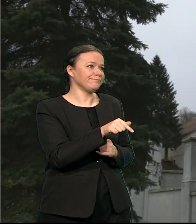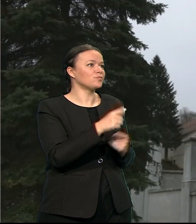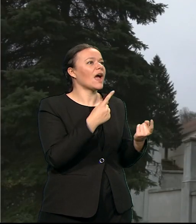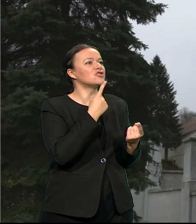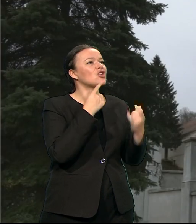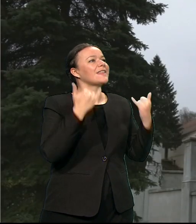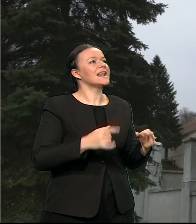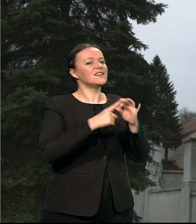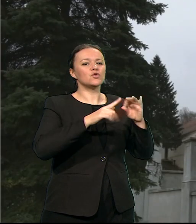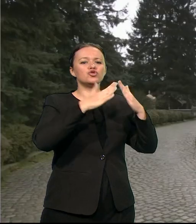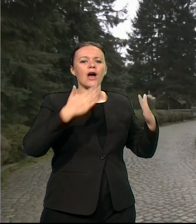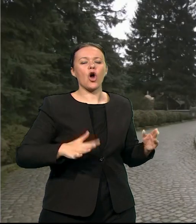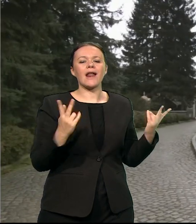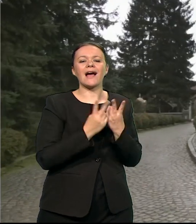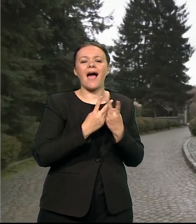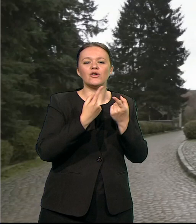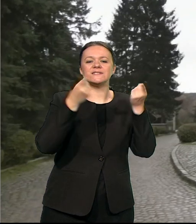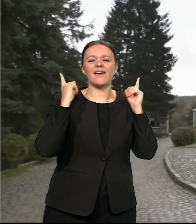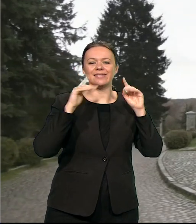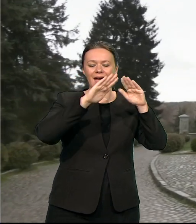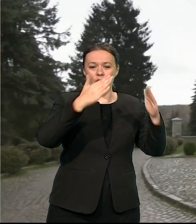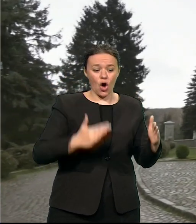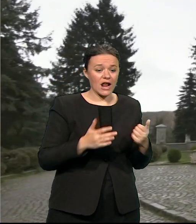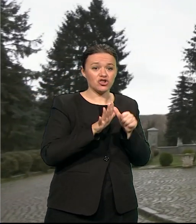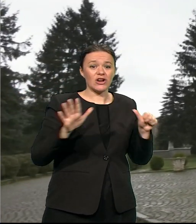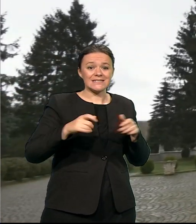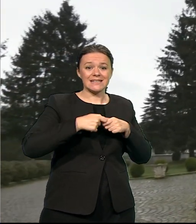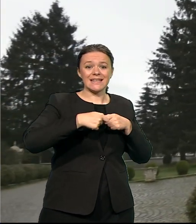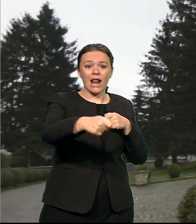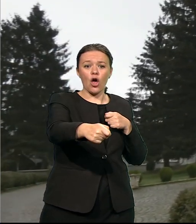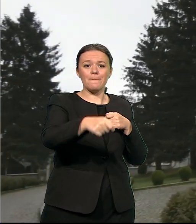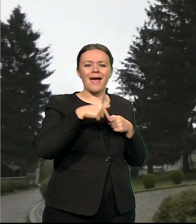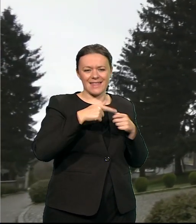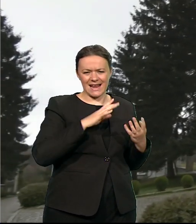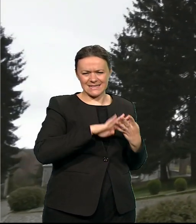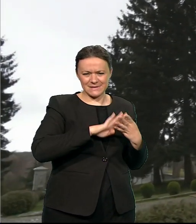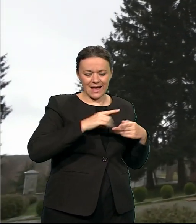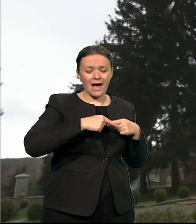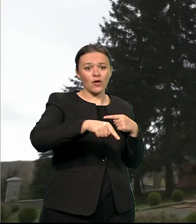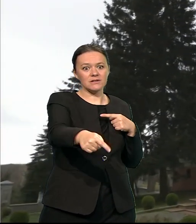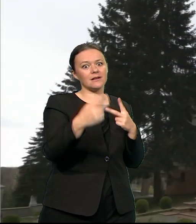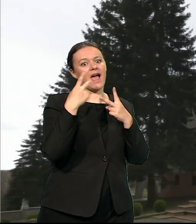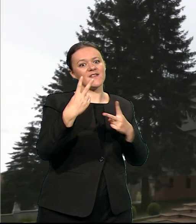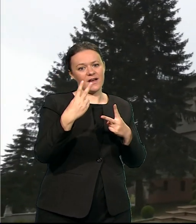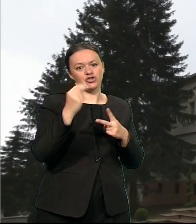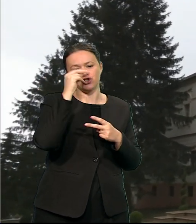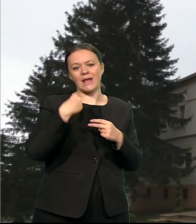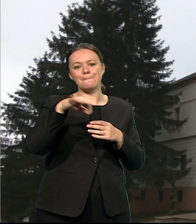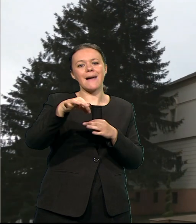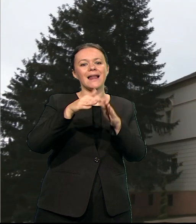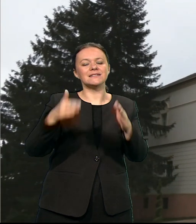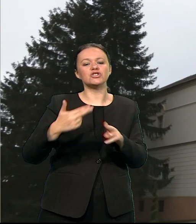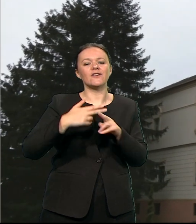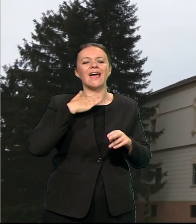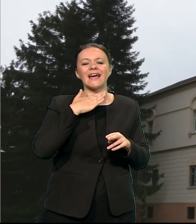Gorom. Na samo 16 km od Karlovaca nalazi se jedan od najznamenitijih fruškogorskih manastira, zove se Grgeteg.